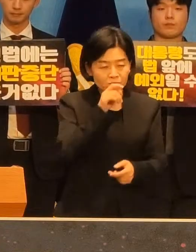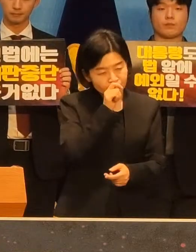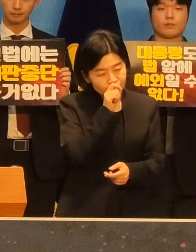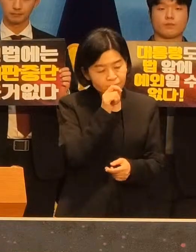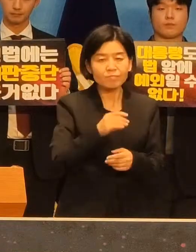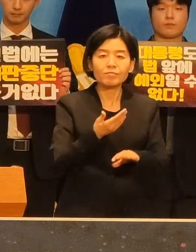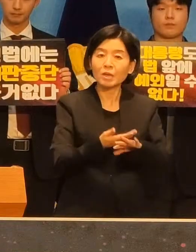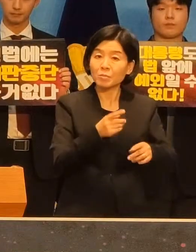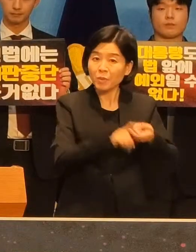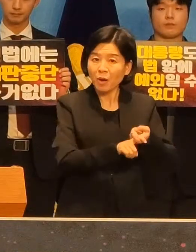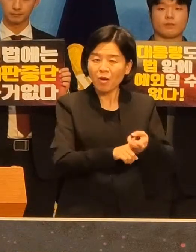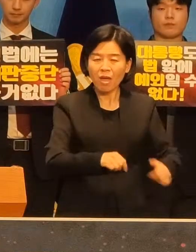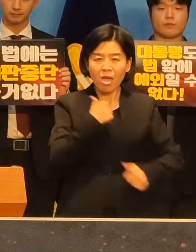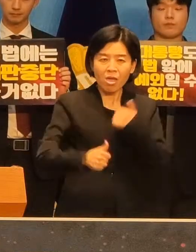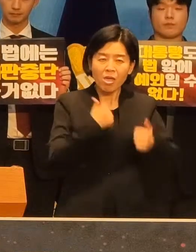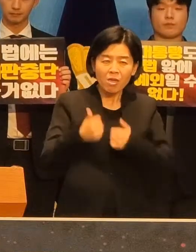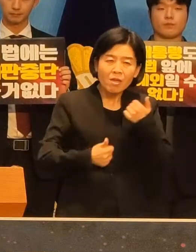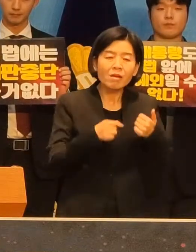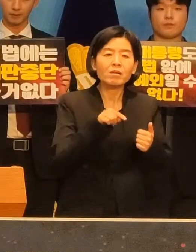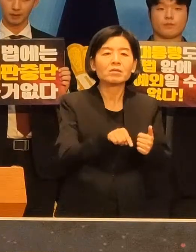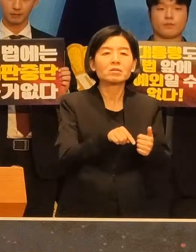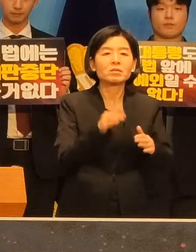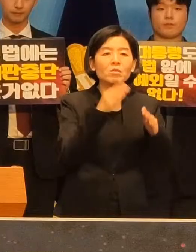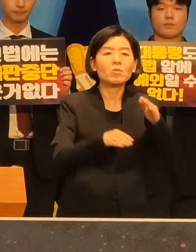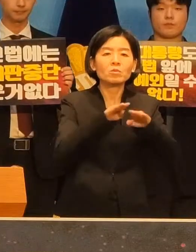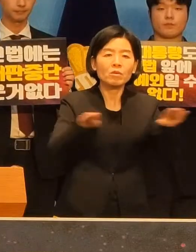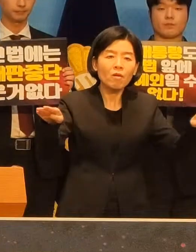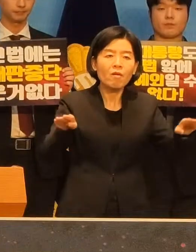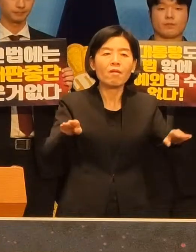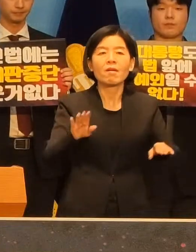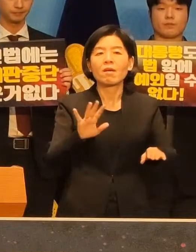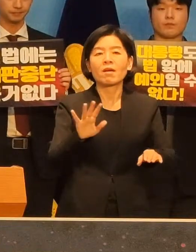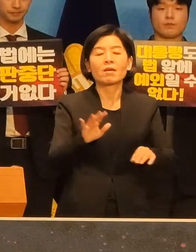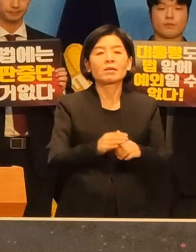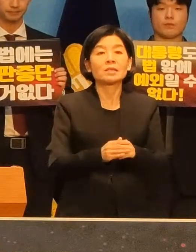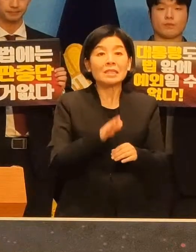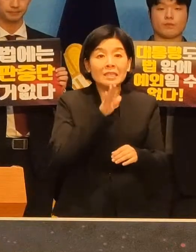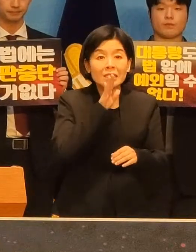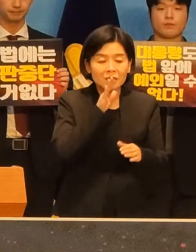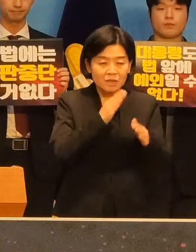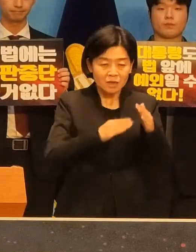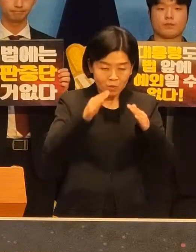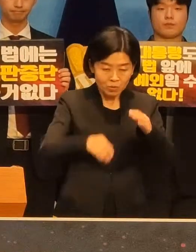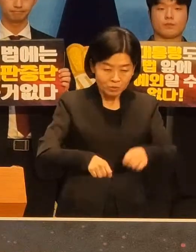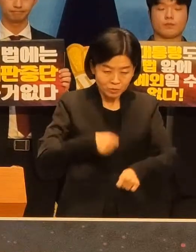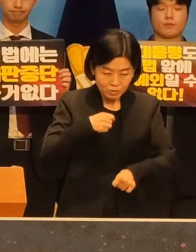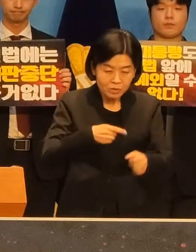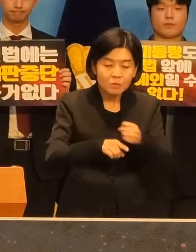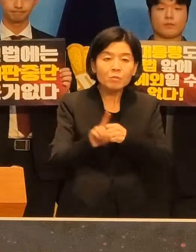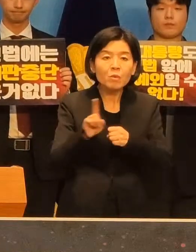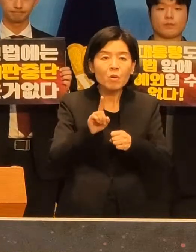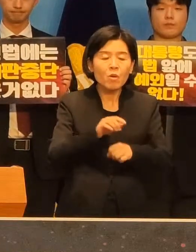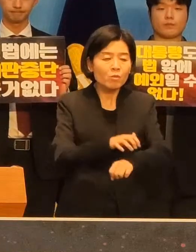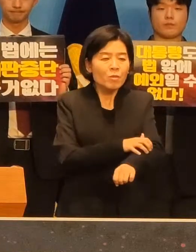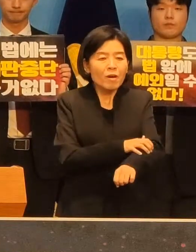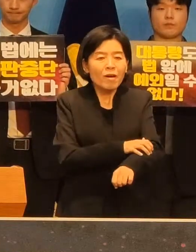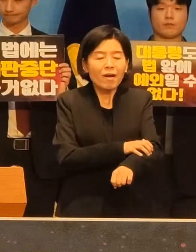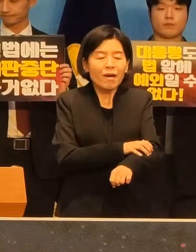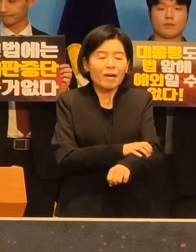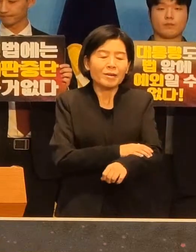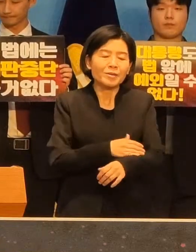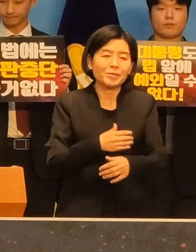때만 분노한다면 그것은 이미 공정이 아닙니다. 진짜 공정은 불편함을 감수하는 용기에서